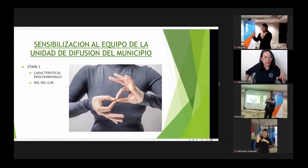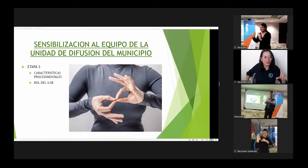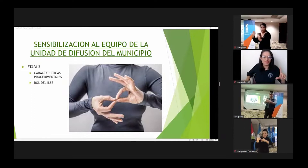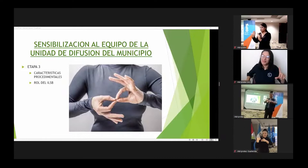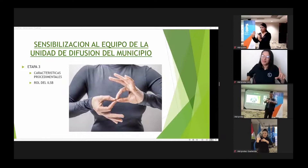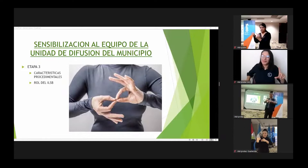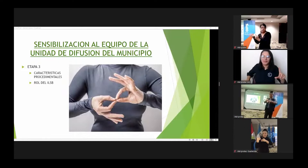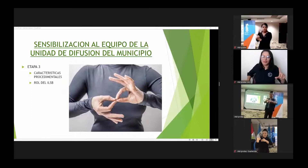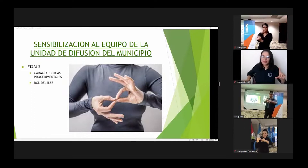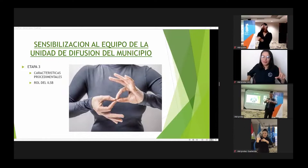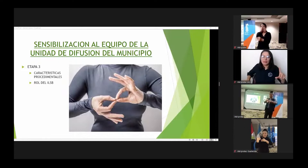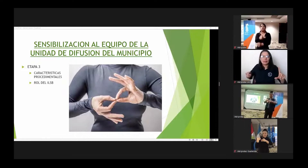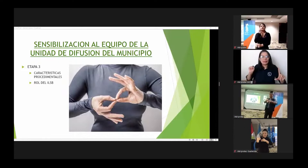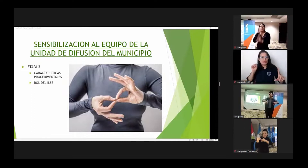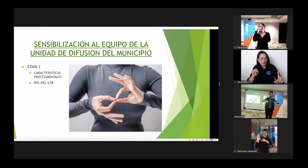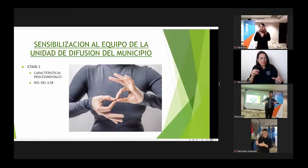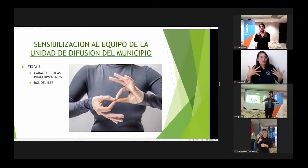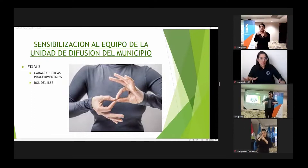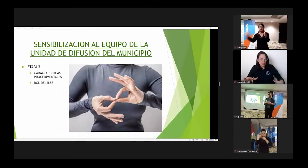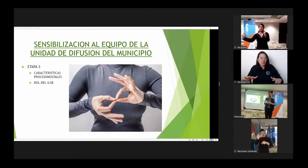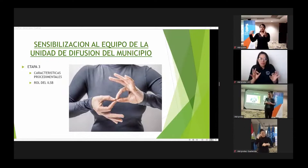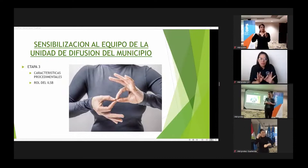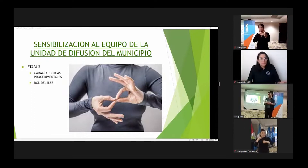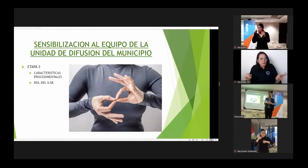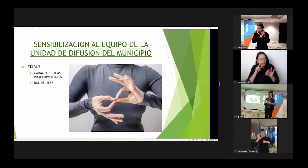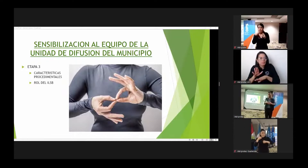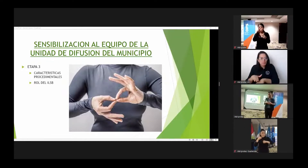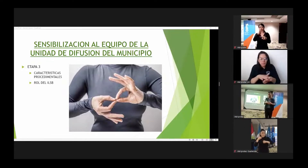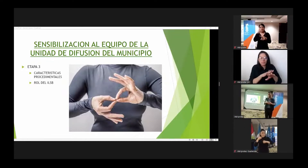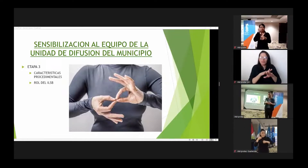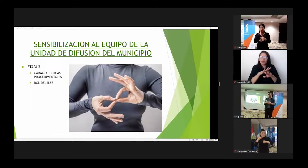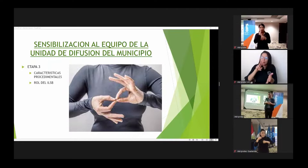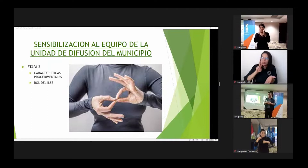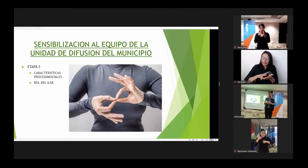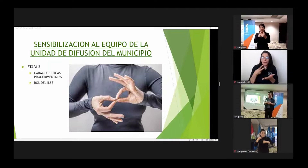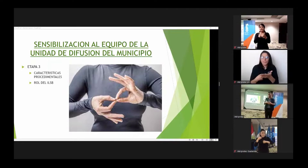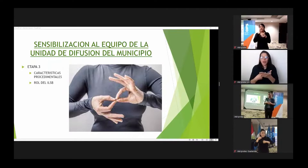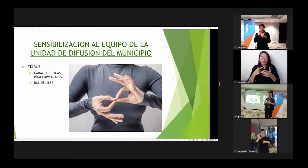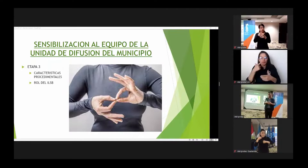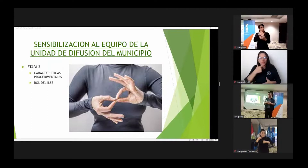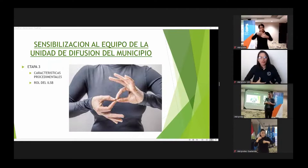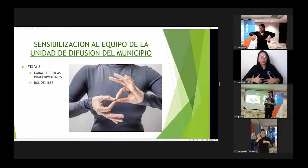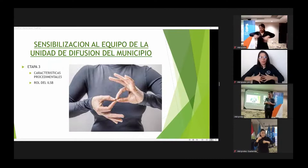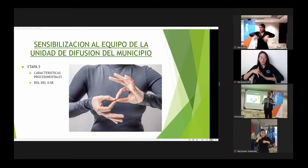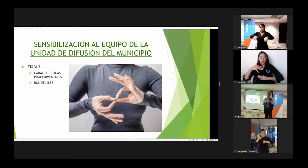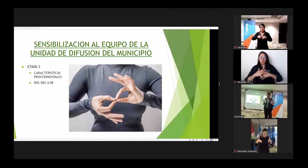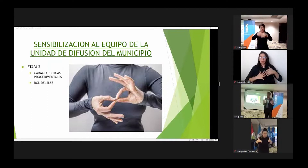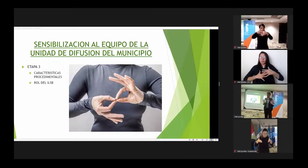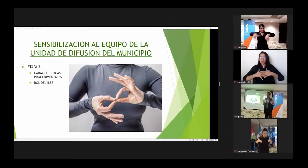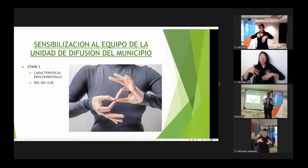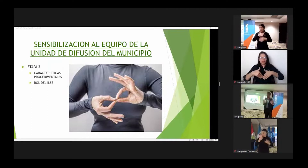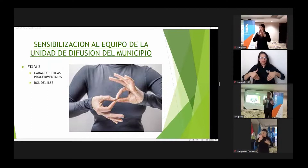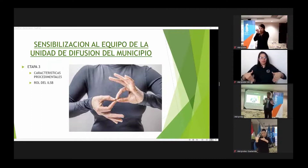trabajó mucho en esto para lograr que el intérprete, bueno, tenga una línea súper neutral y haga su rol como tal le